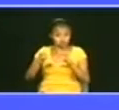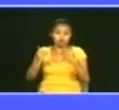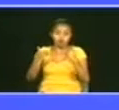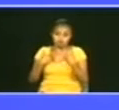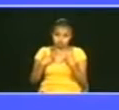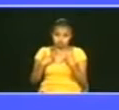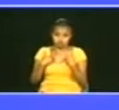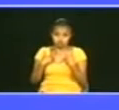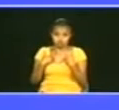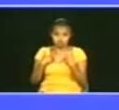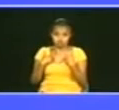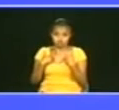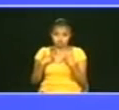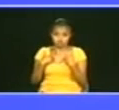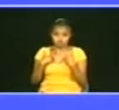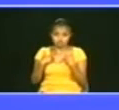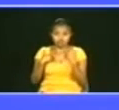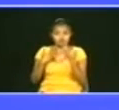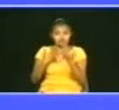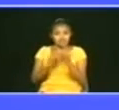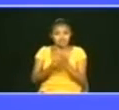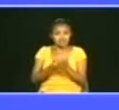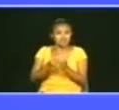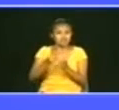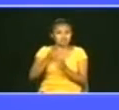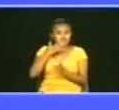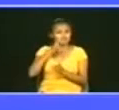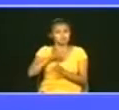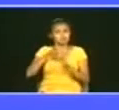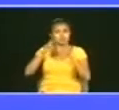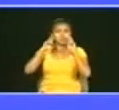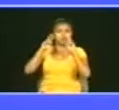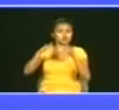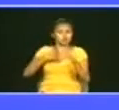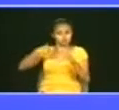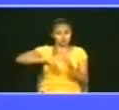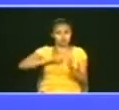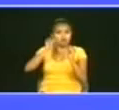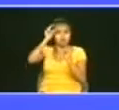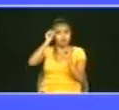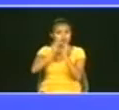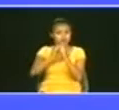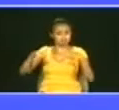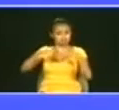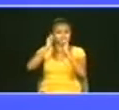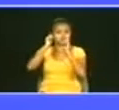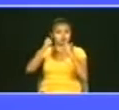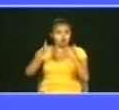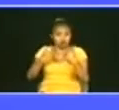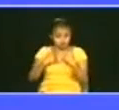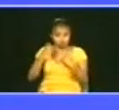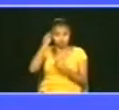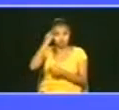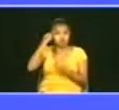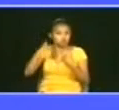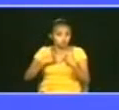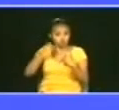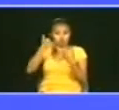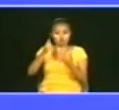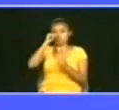እንቅስቃሴዎች፣ ትዕይንቶች አሉ። ኢቭን የባዕድ አስተሳሰቦች አሉ፣ ከባህላችን ጋር የሚጣረሱ ወደ